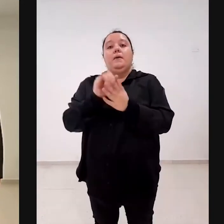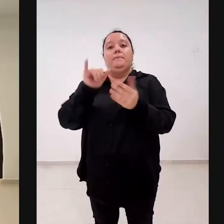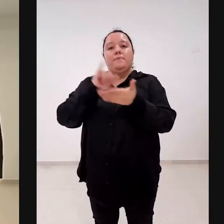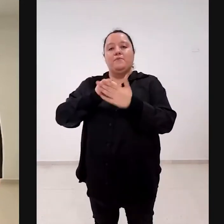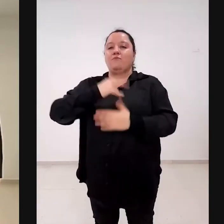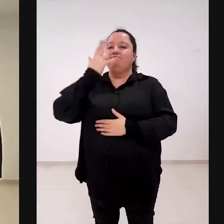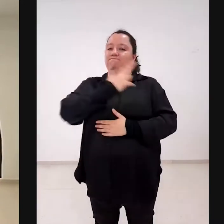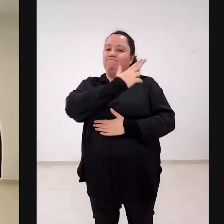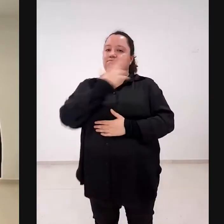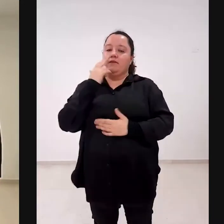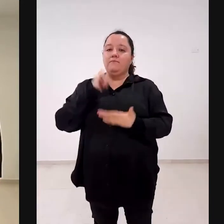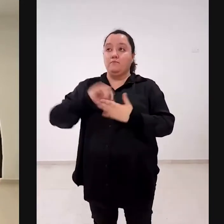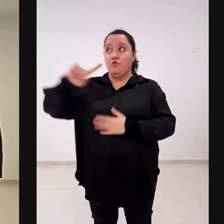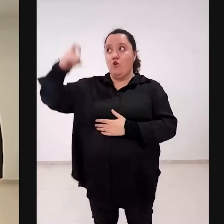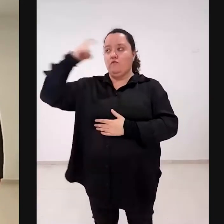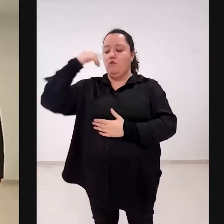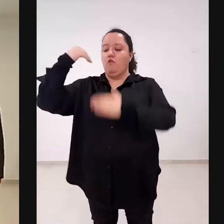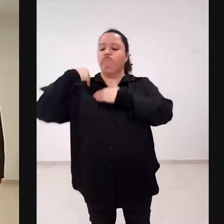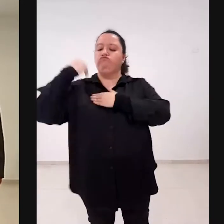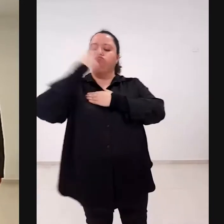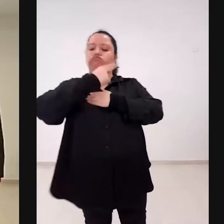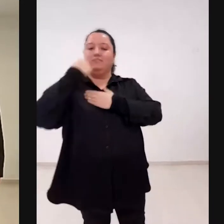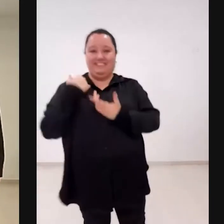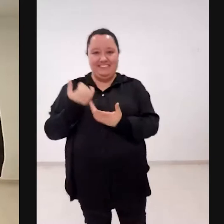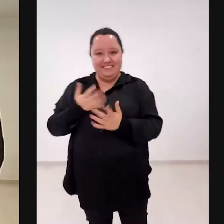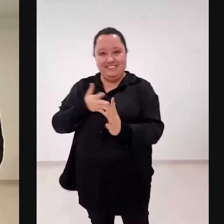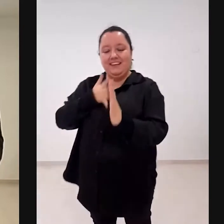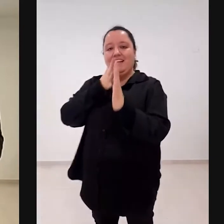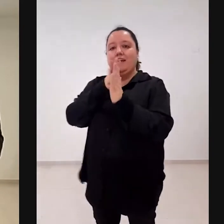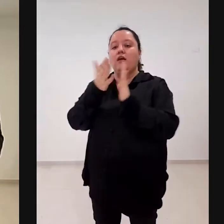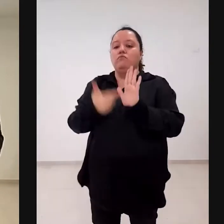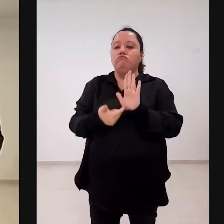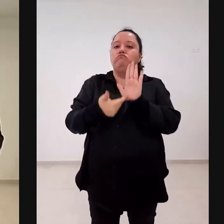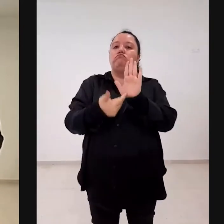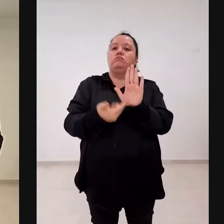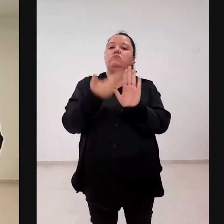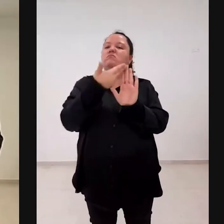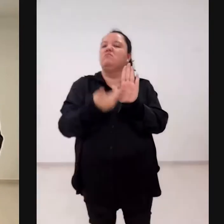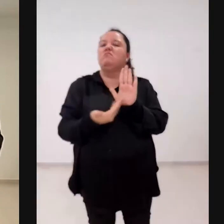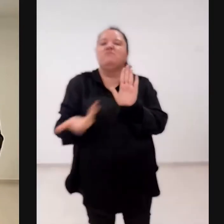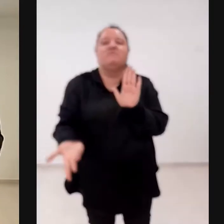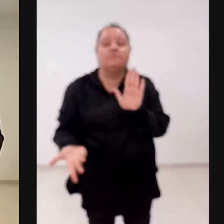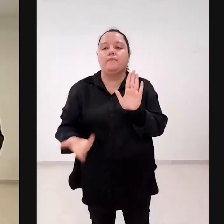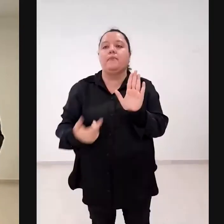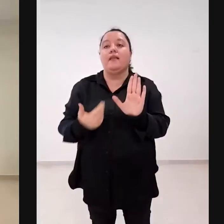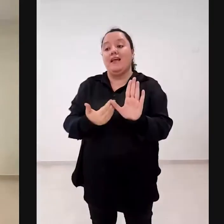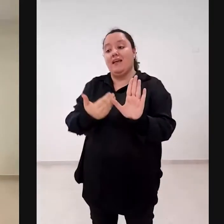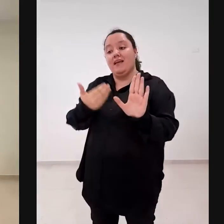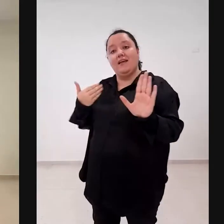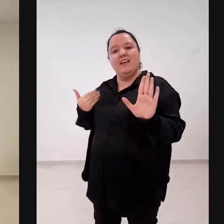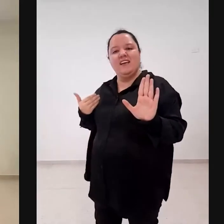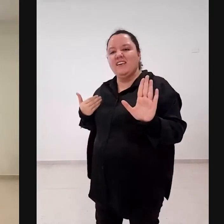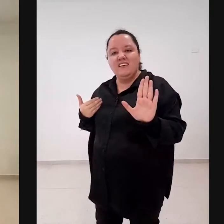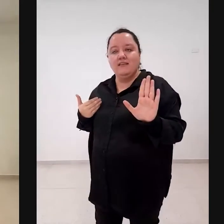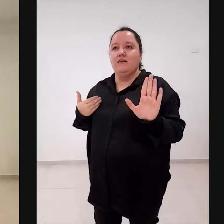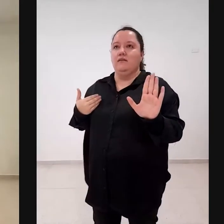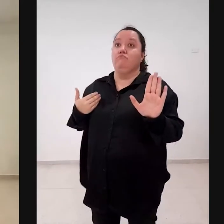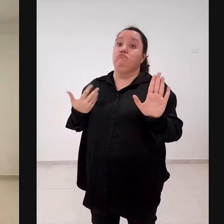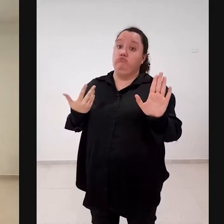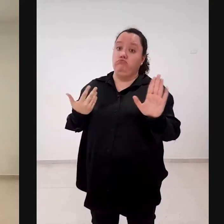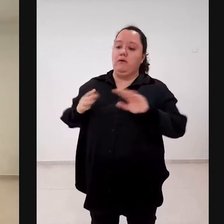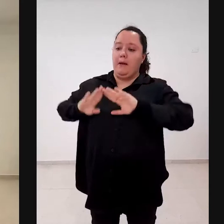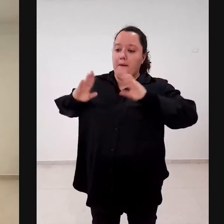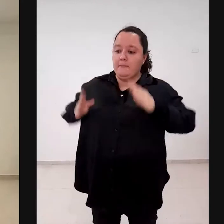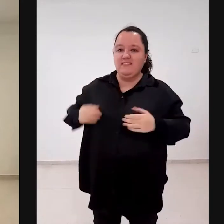compromiso vamos a presentar el resultado después de muchas